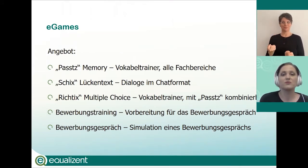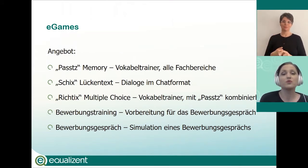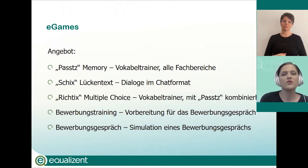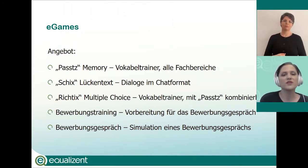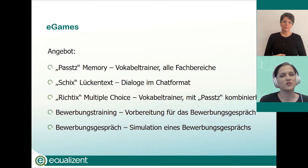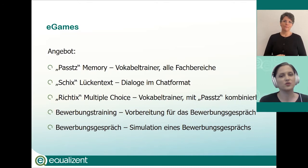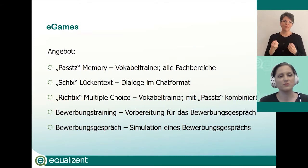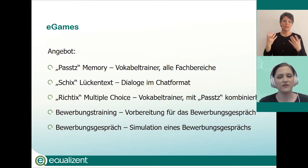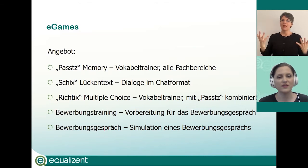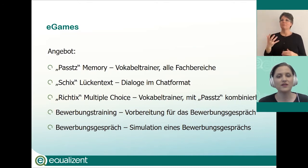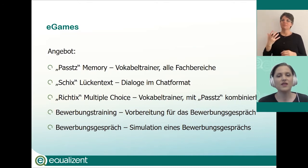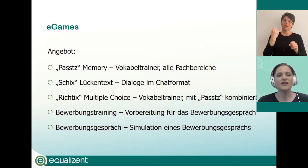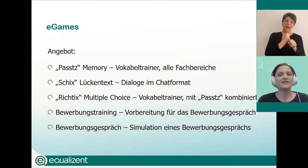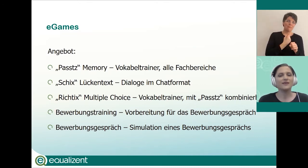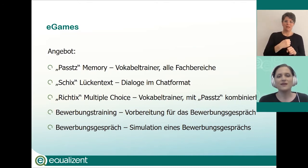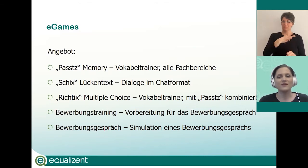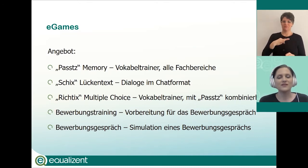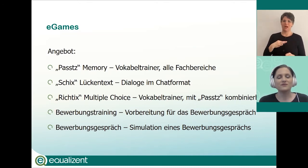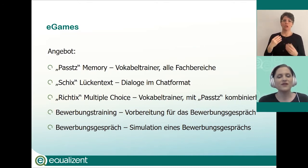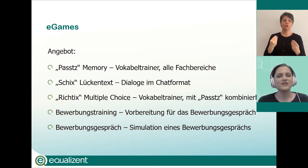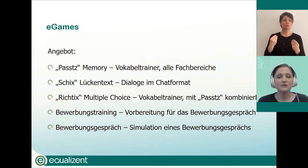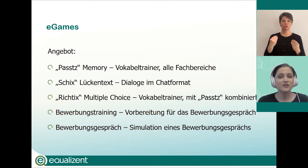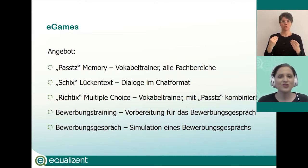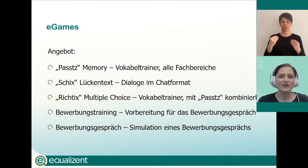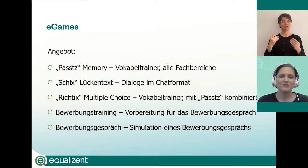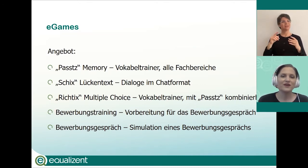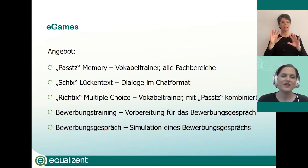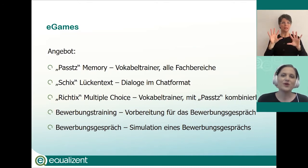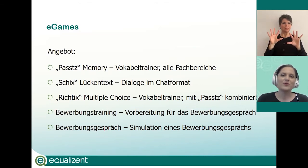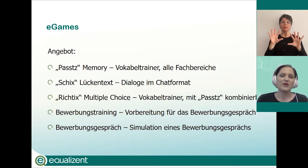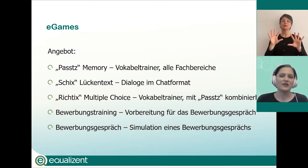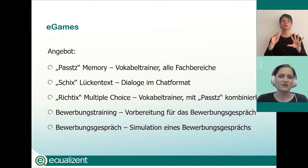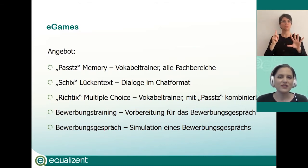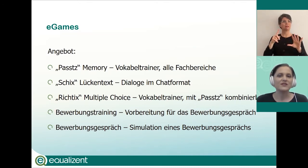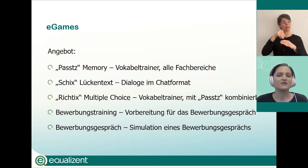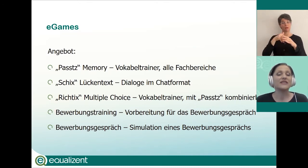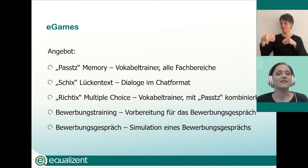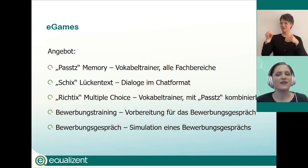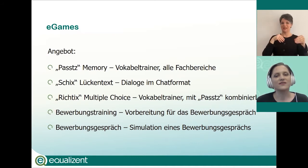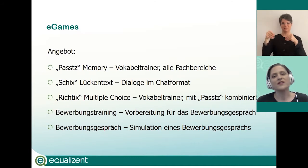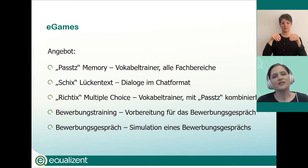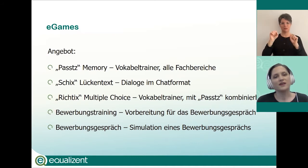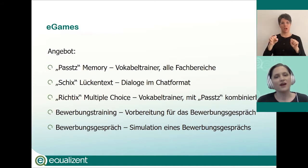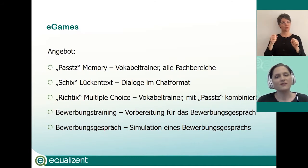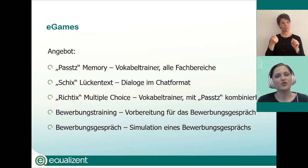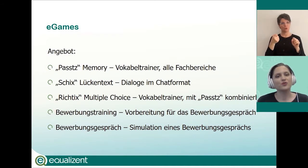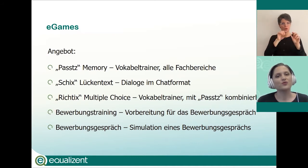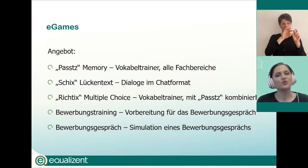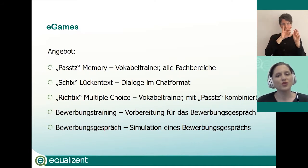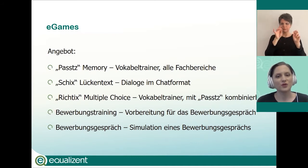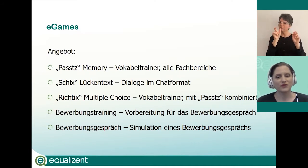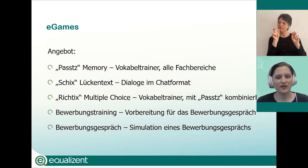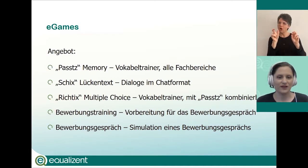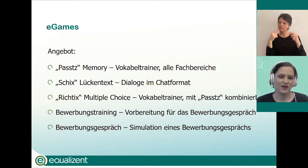Alltag, sowohl den beruflichen als auch den privaten. Die Inhalte sind flexibel gestaltbar und man kann es wirklich auf die Inhalte, die gerade in der